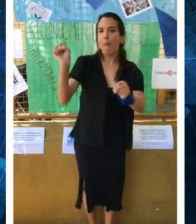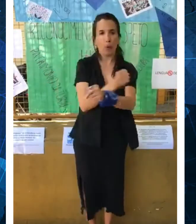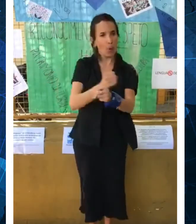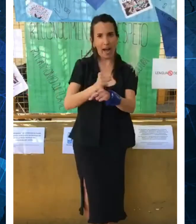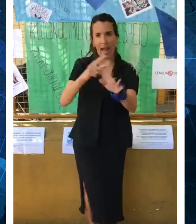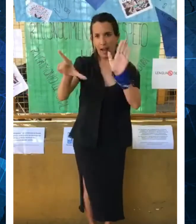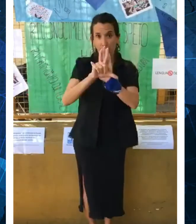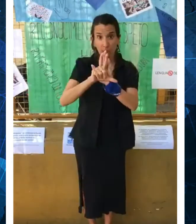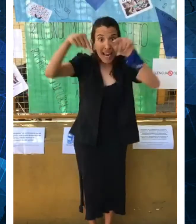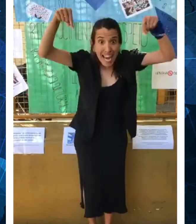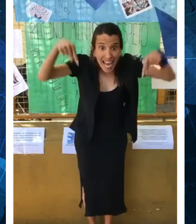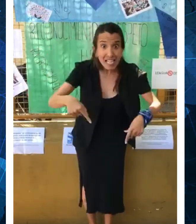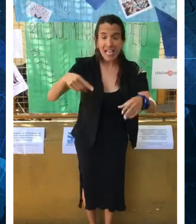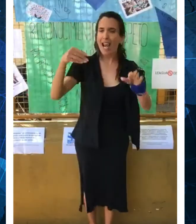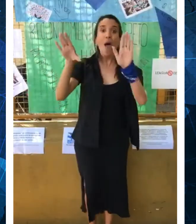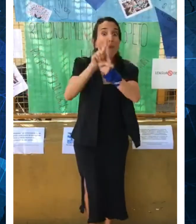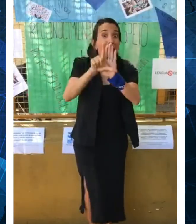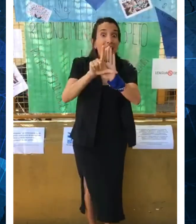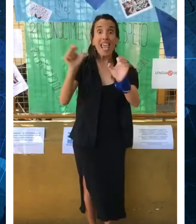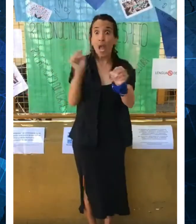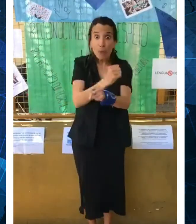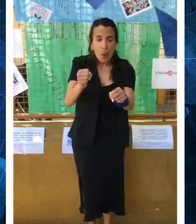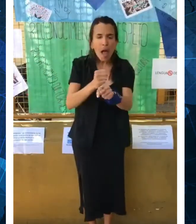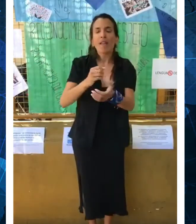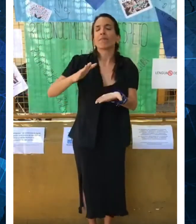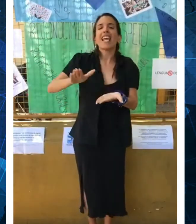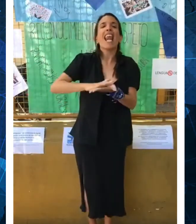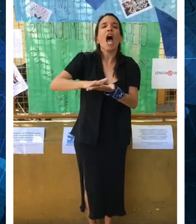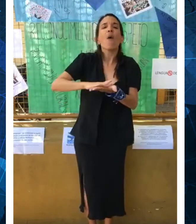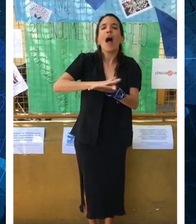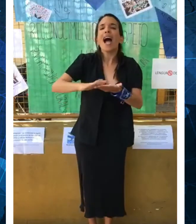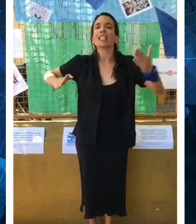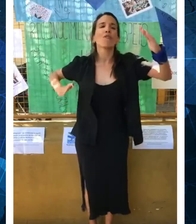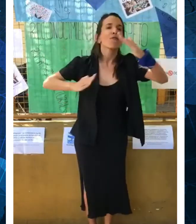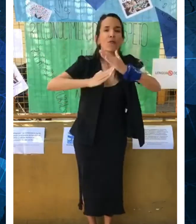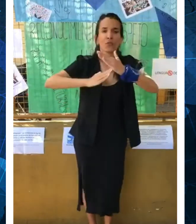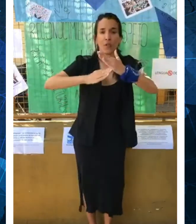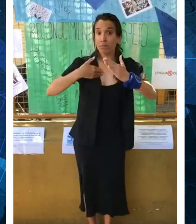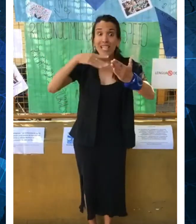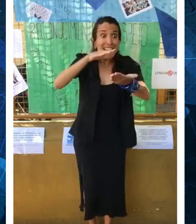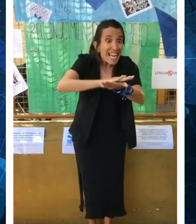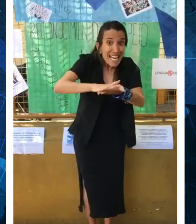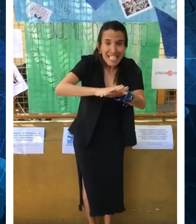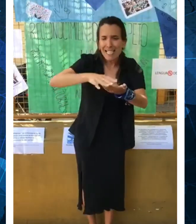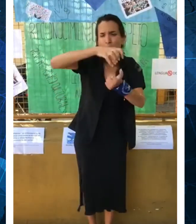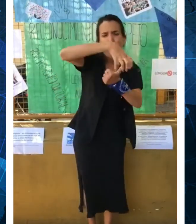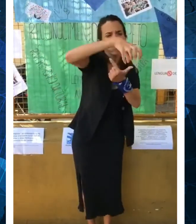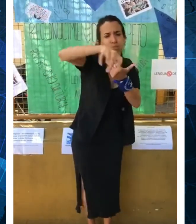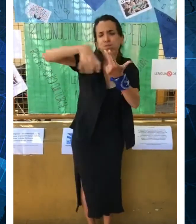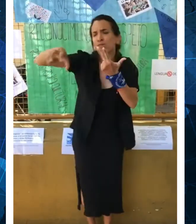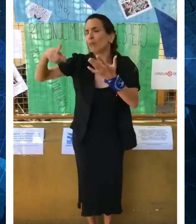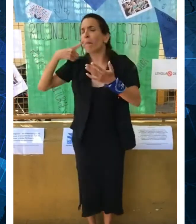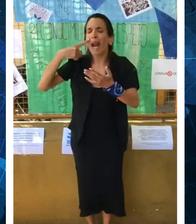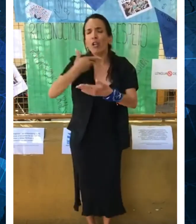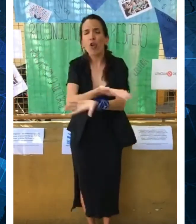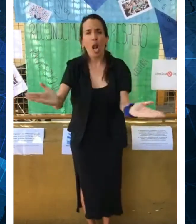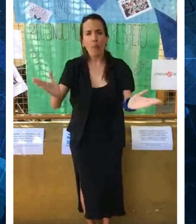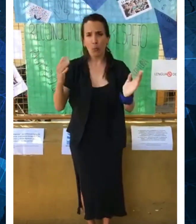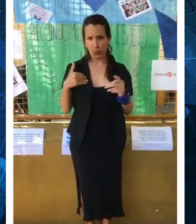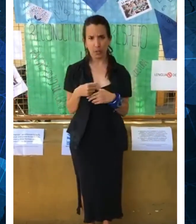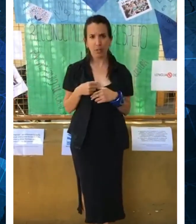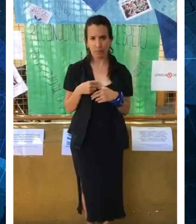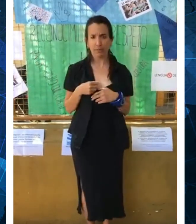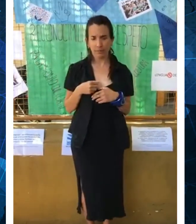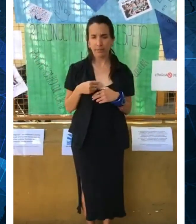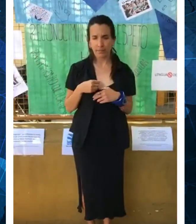el momento de nuestra lucha porque se va a aprobar la Ley Federal de Lengua de Señas Argentina. Eso es